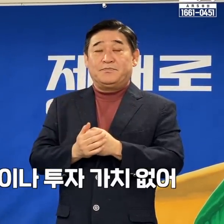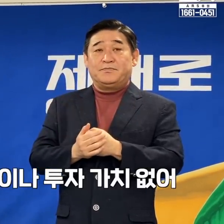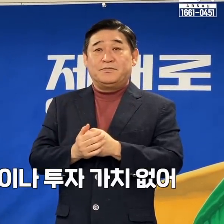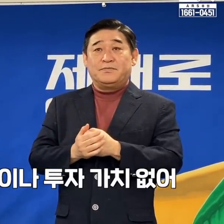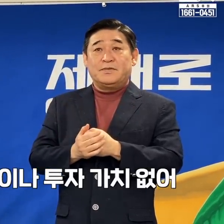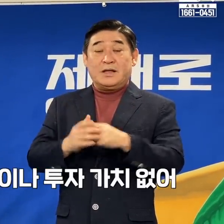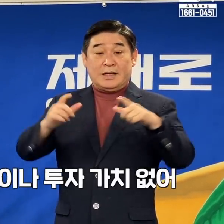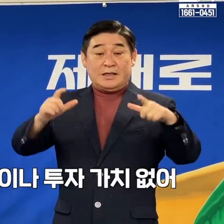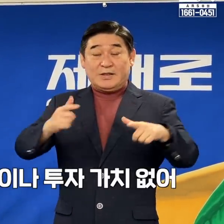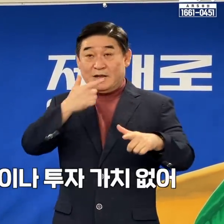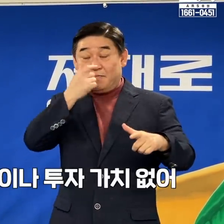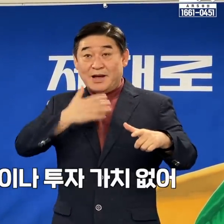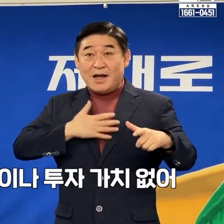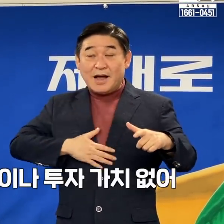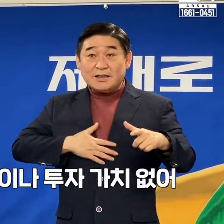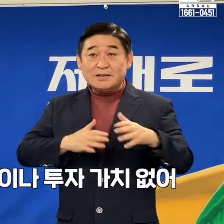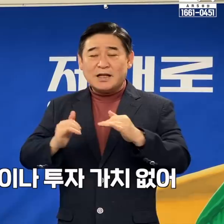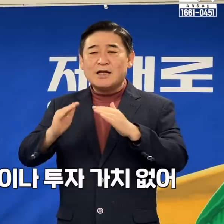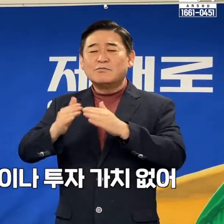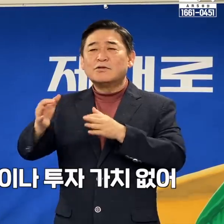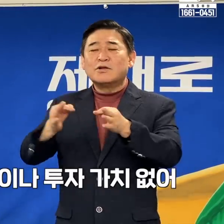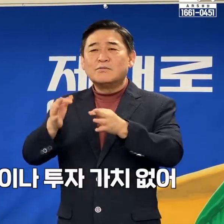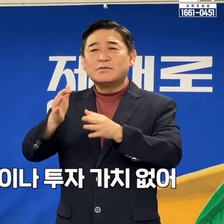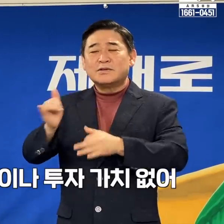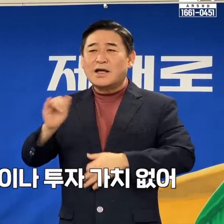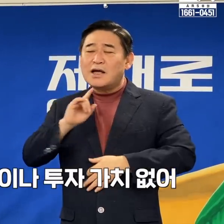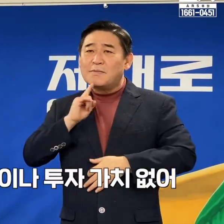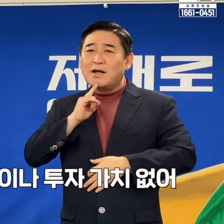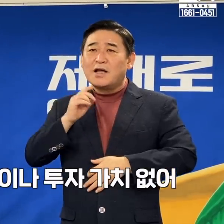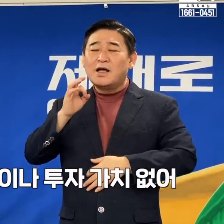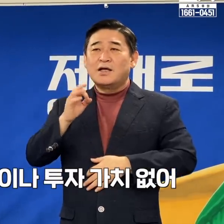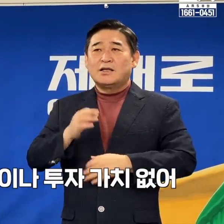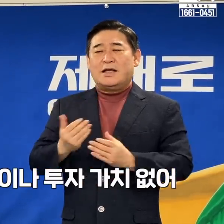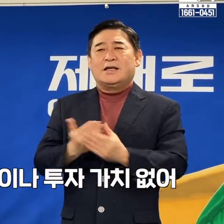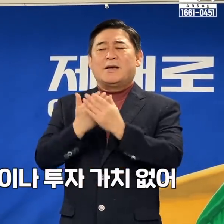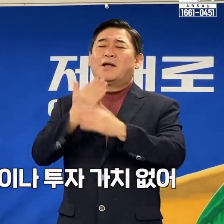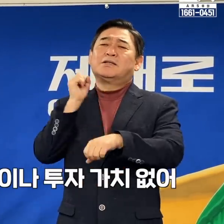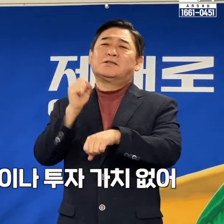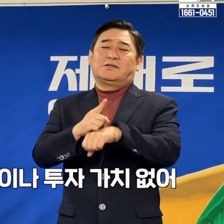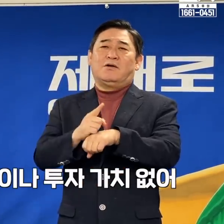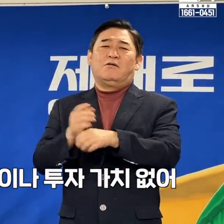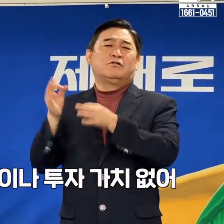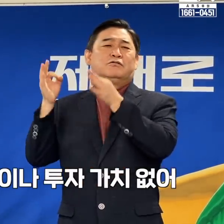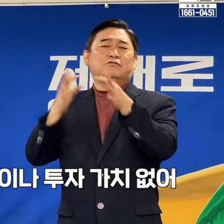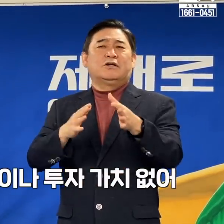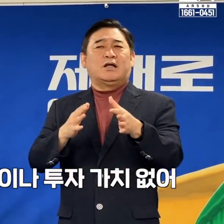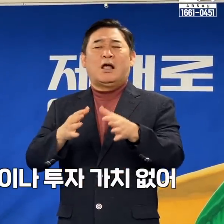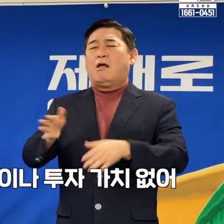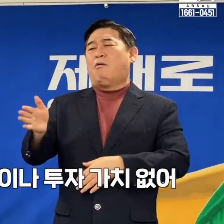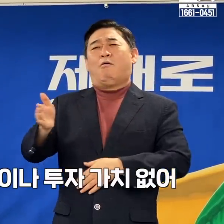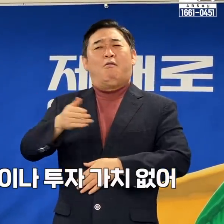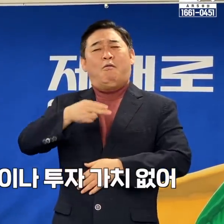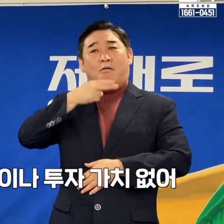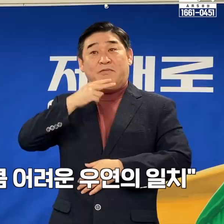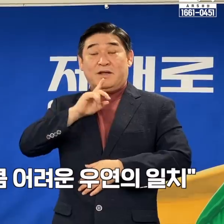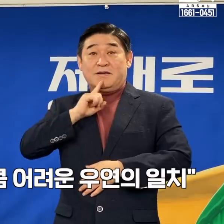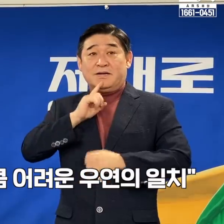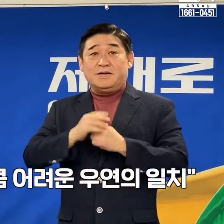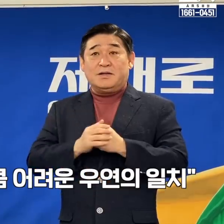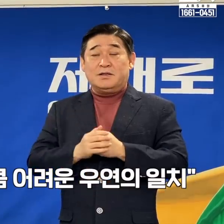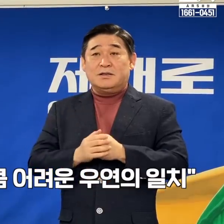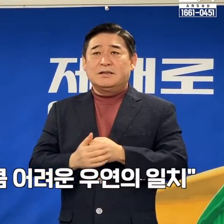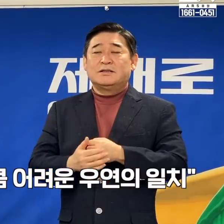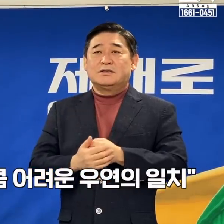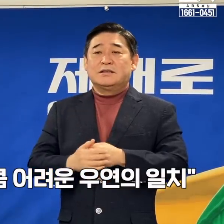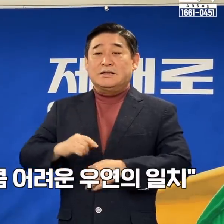이 지역을 잘 아는 인근 부동산 업계에 따르면 연희동 집은 개발 가능성이나 투자 가치도 거의 없다고 합니다.